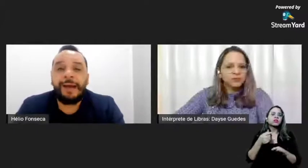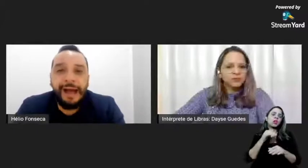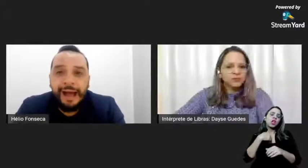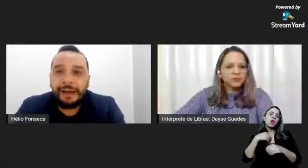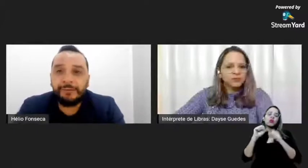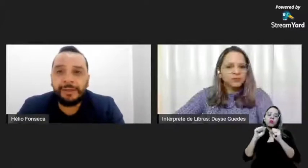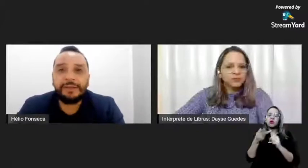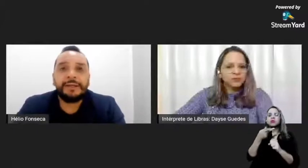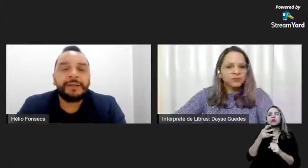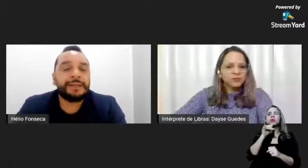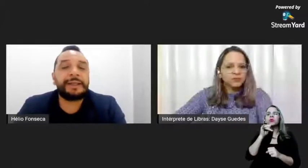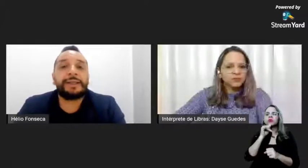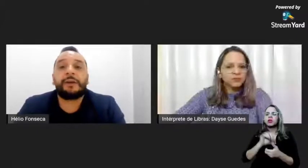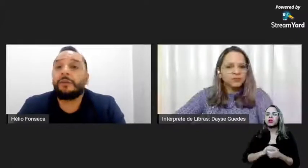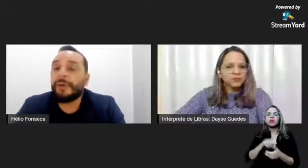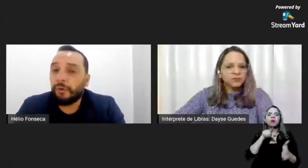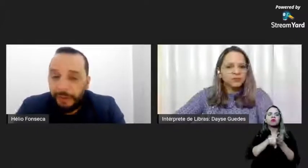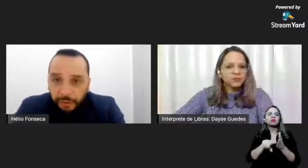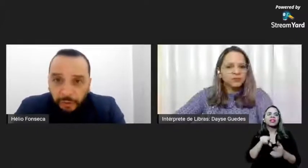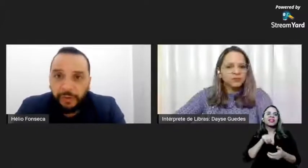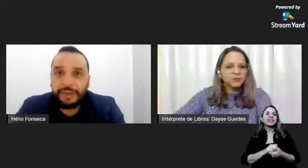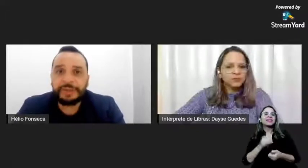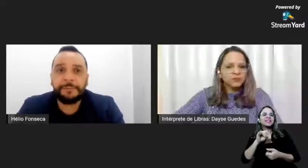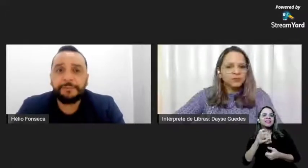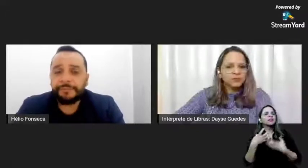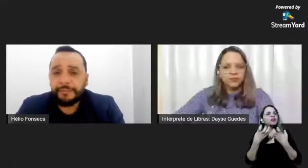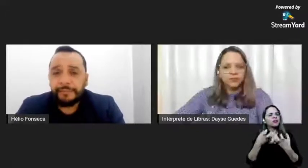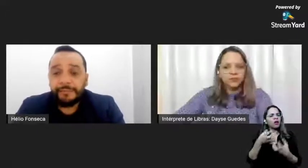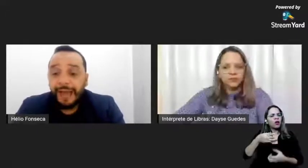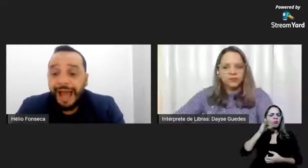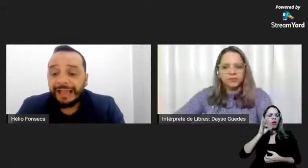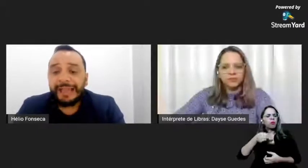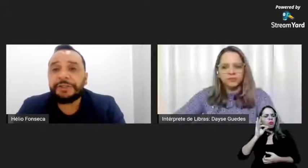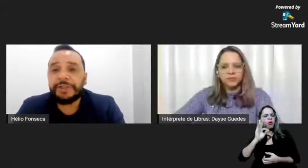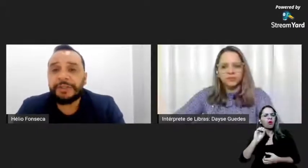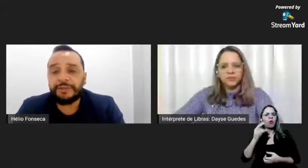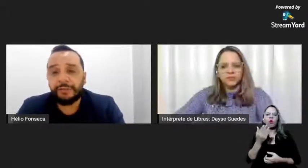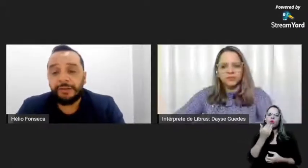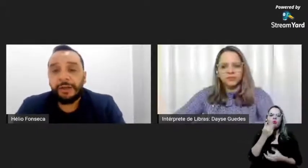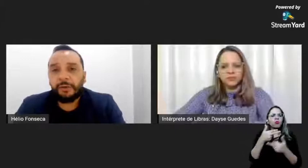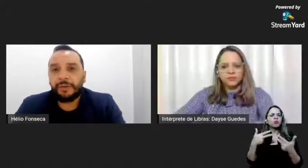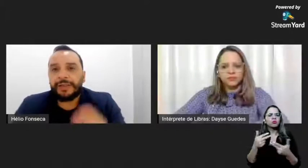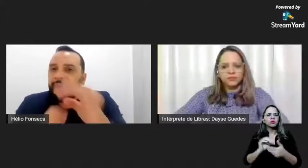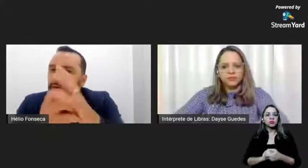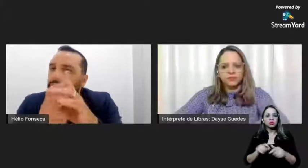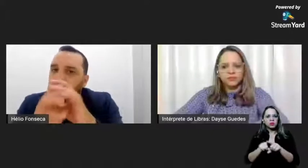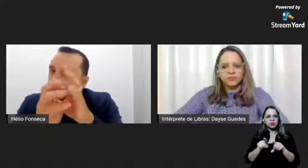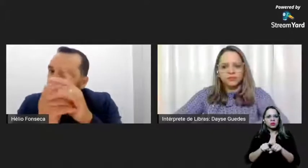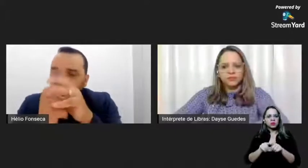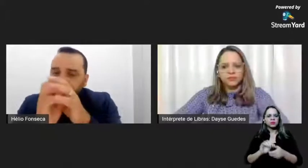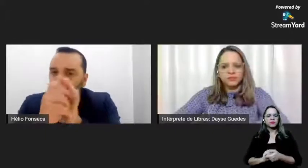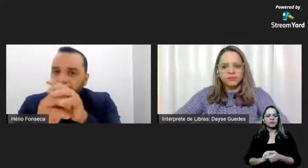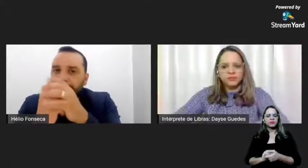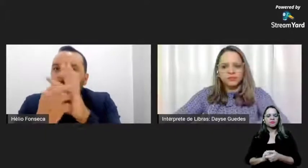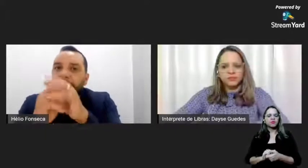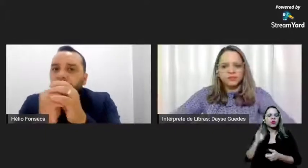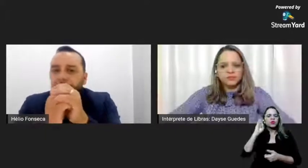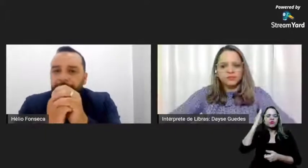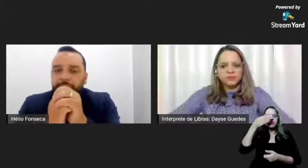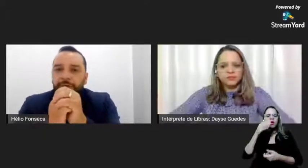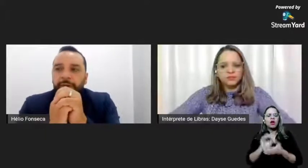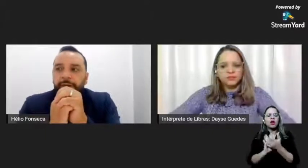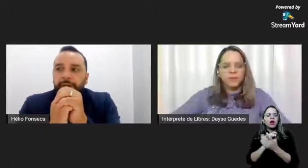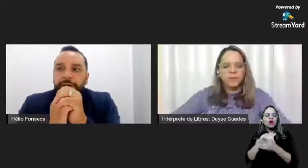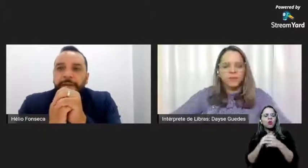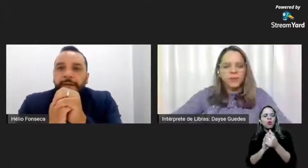se ele quer uma água, se ele quer comer alguma coisa. Além disso, quando ele está conversando ali, segurando na mão